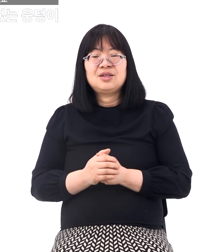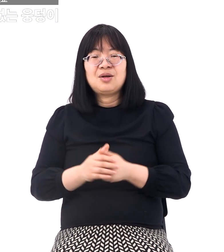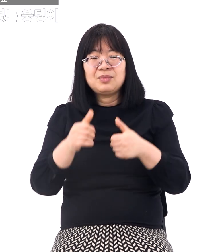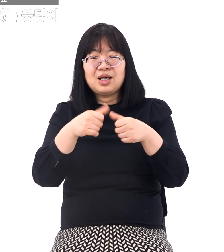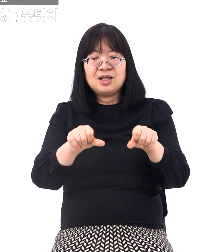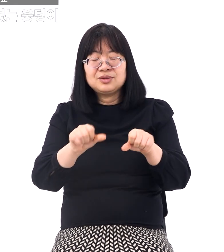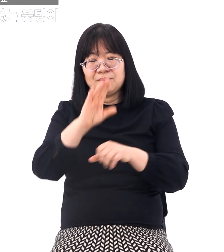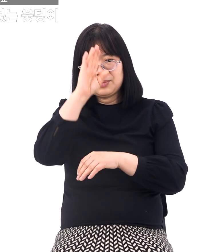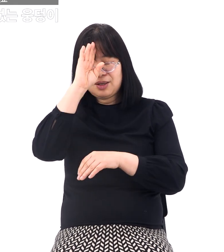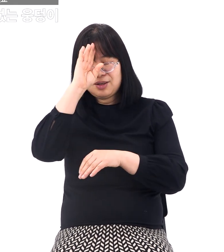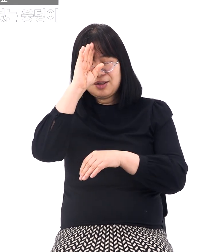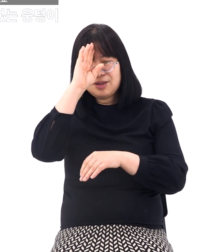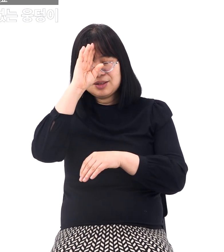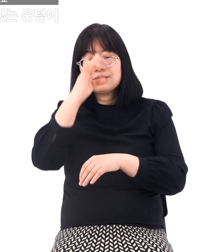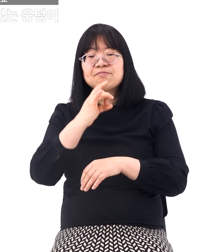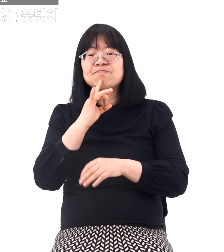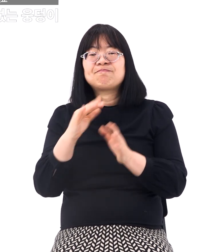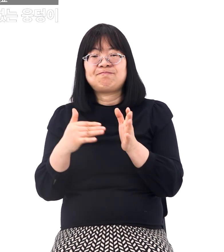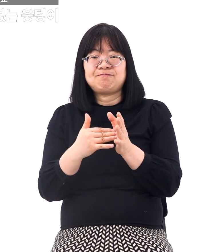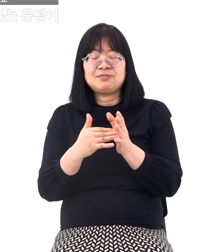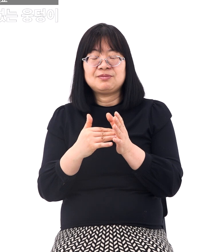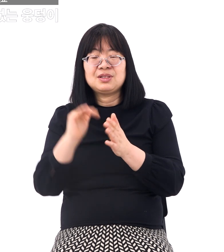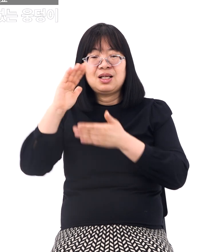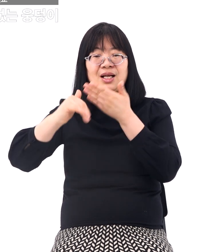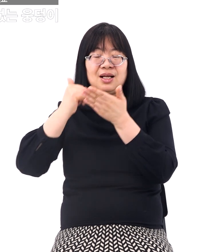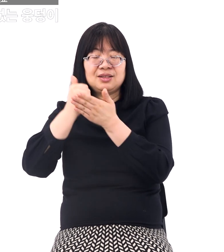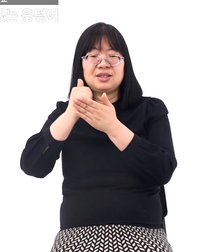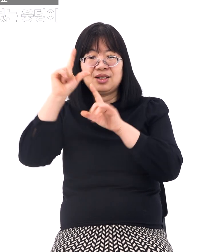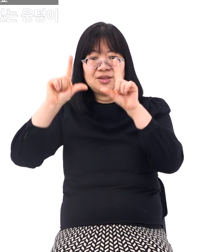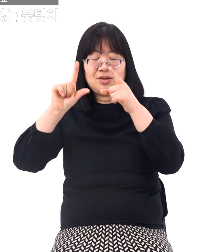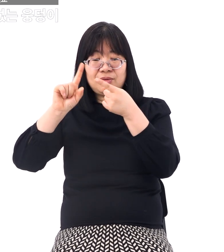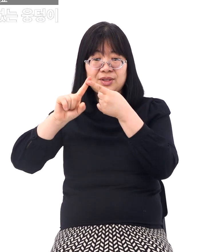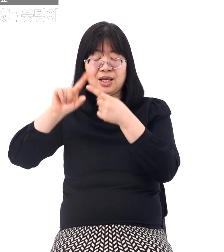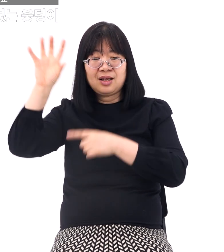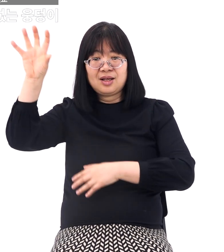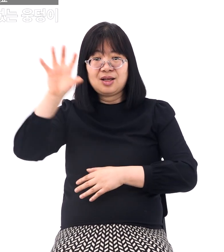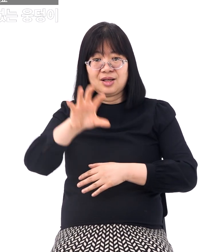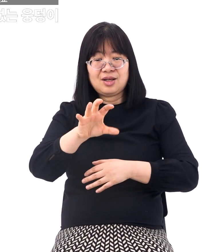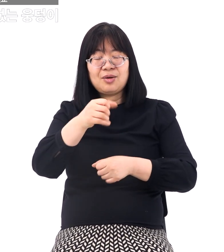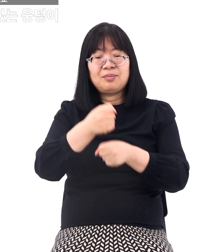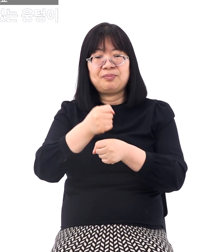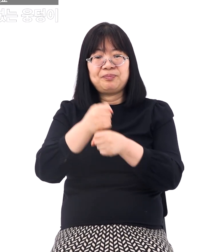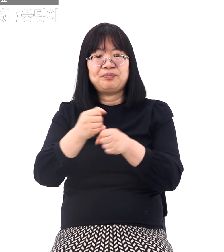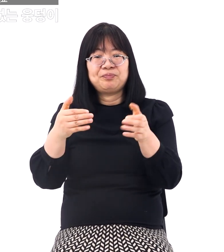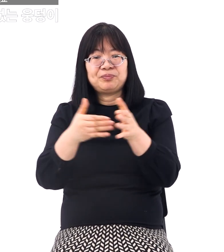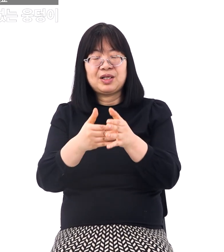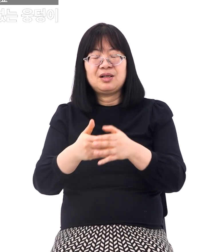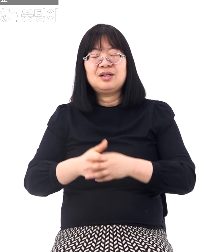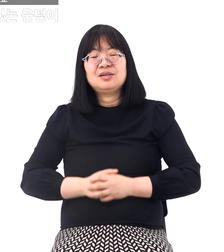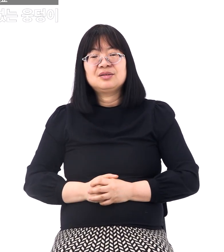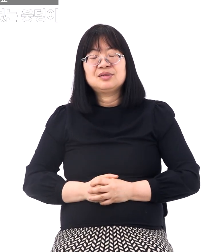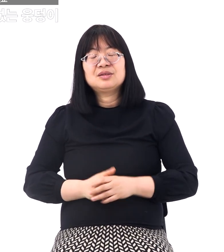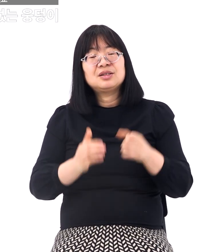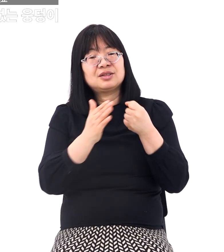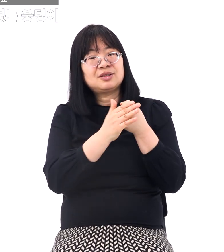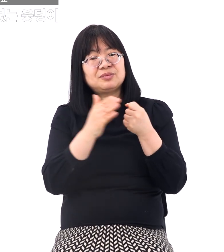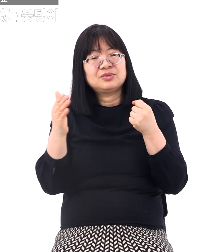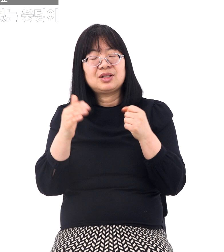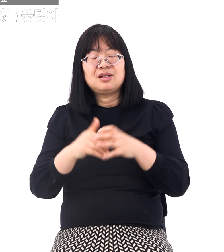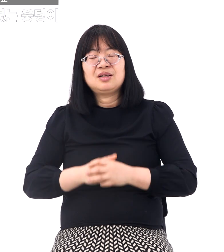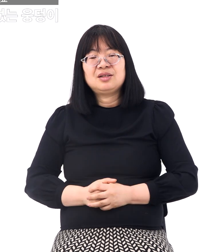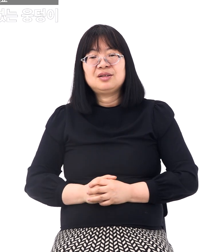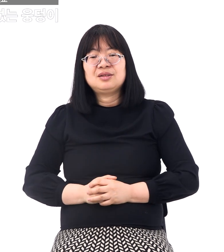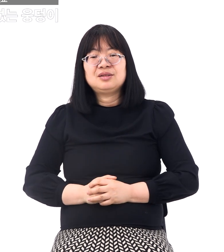망가지고 병들고 이지러졌을 뿐이지 하나님의 형상대로 빚어진 존재다. 때문에